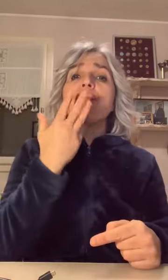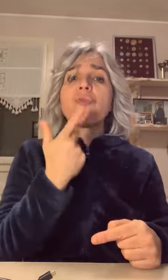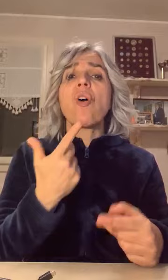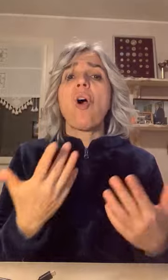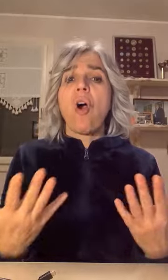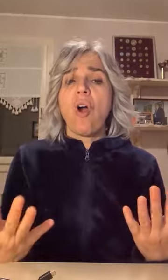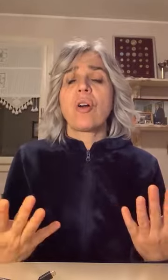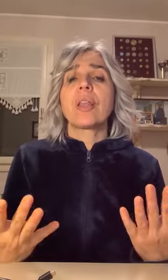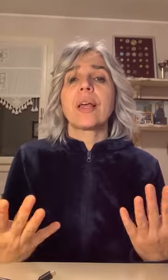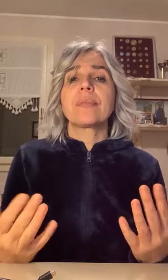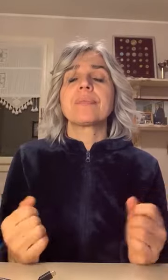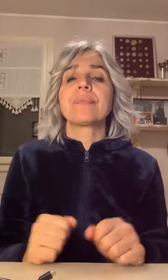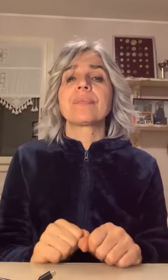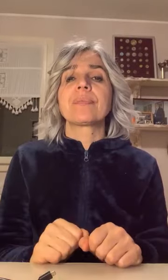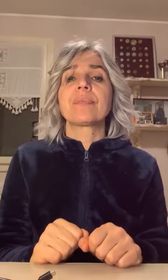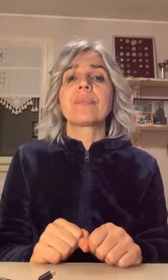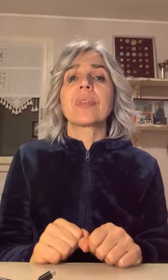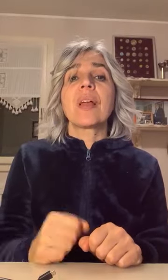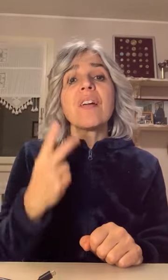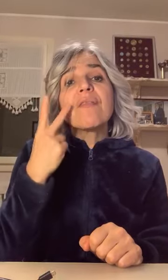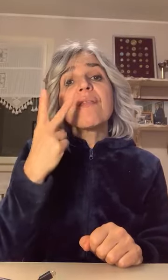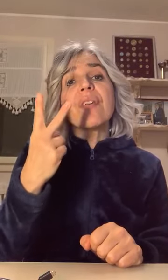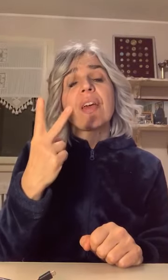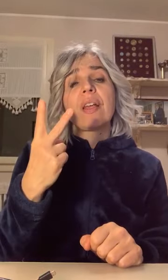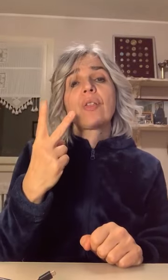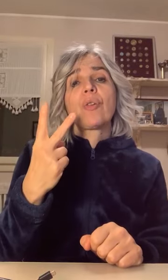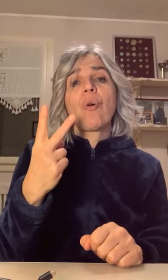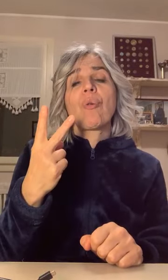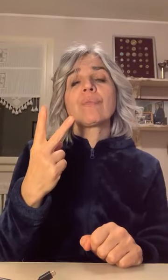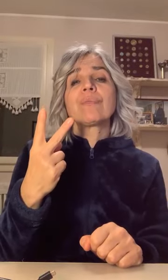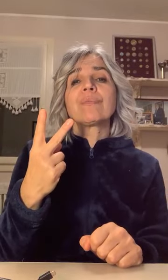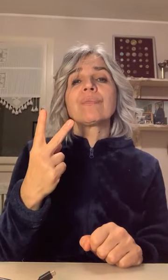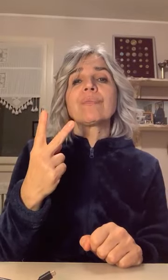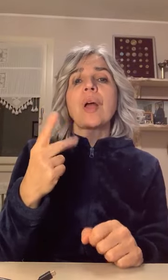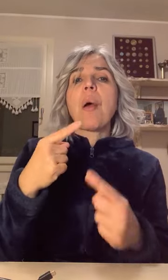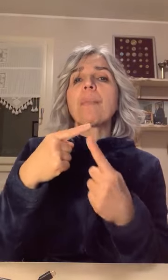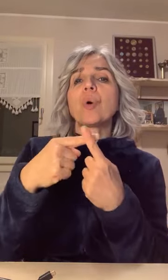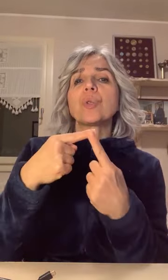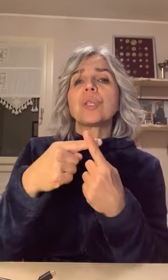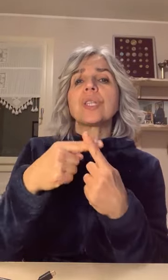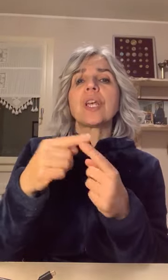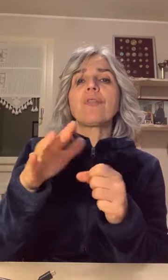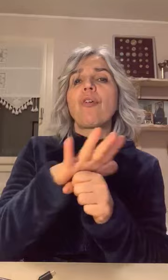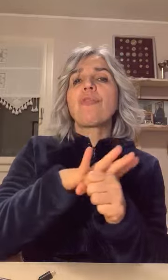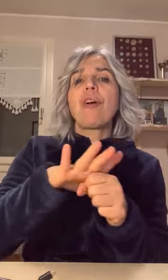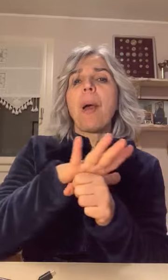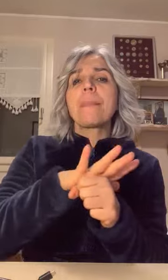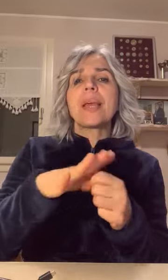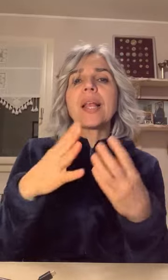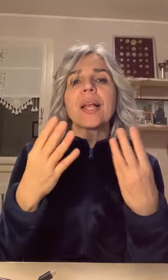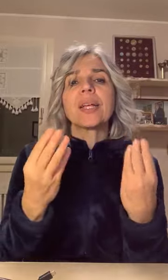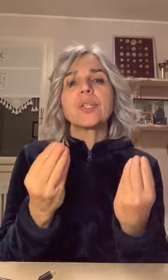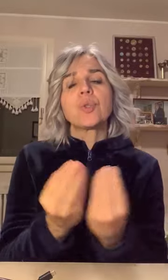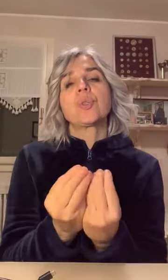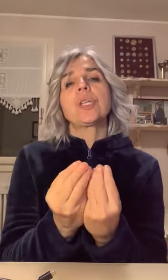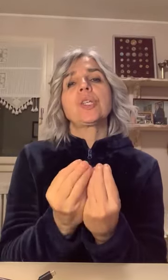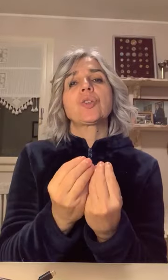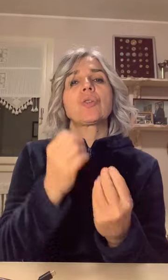le famiglie si stanno unendo, persone che non dedicavano del tempo ai propri figli, questo sta avvenendo, perché devono rimanere all'interno